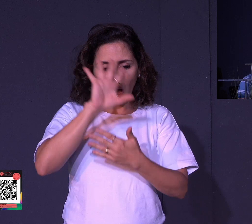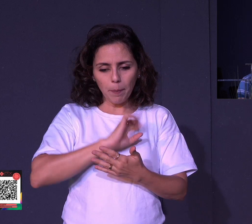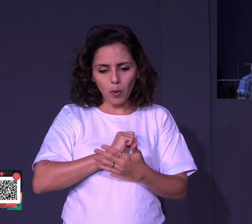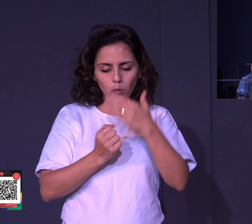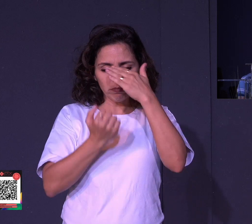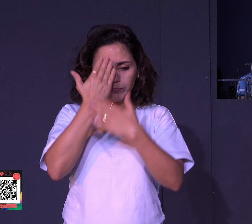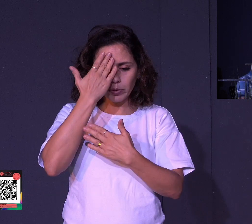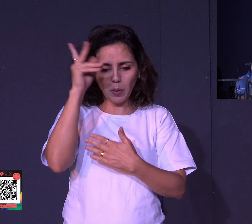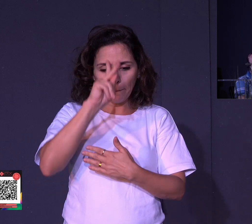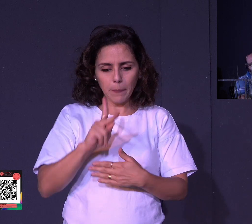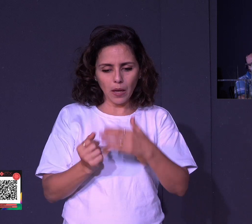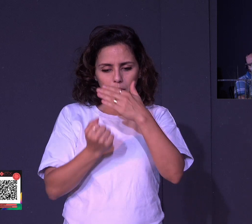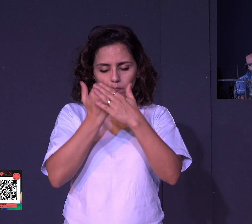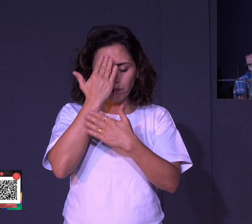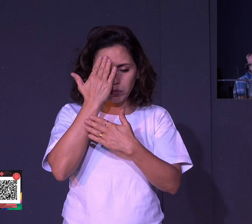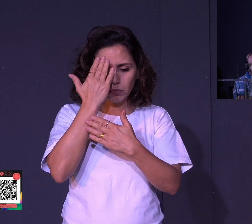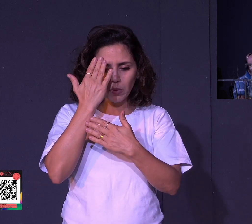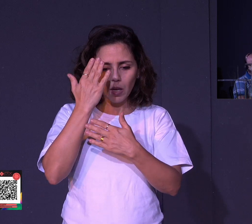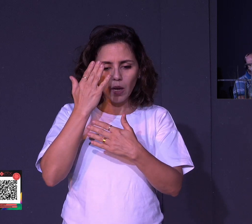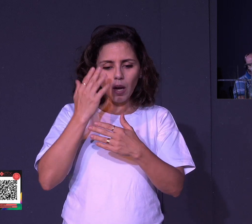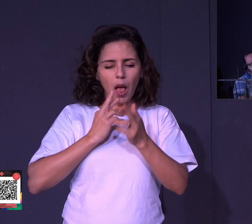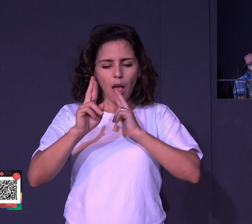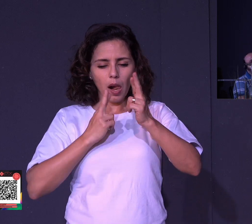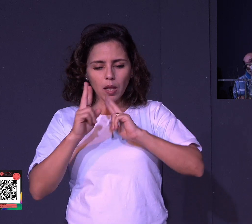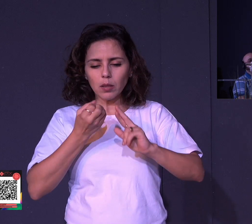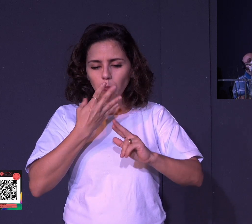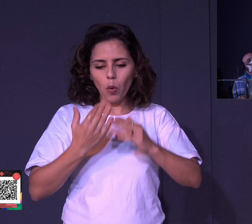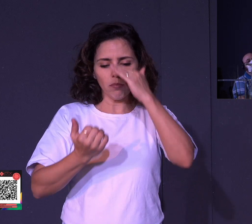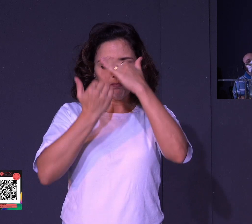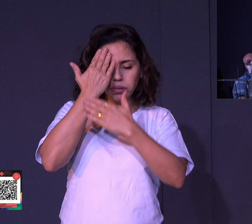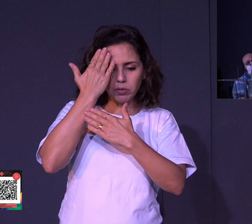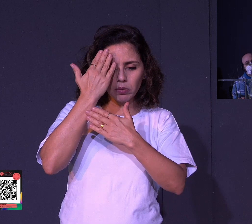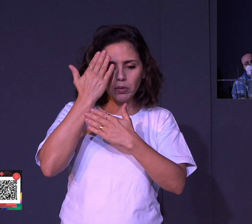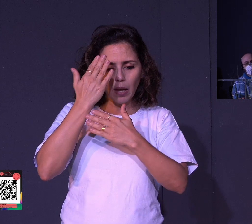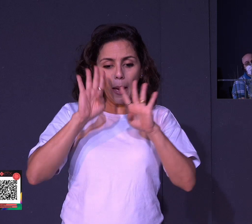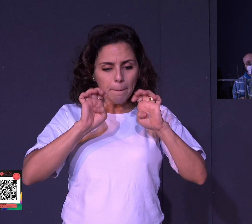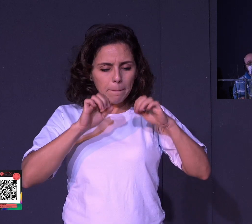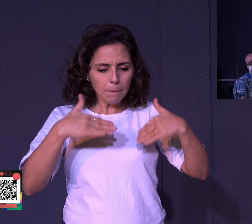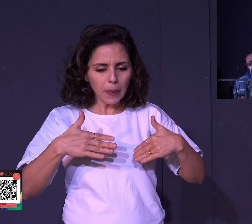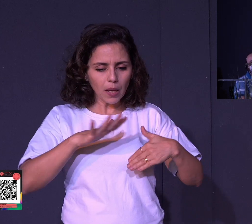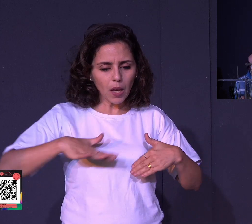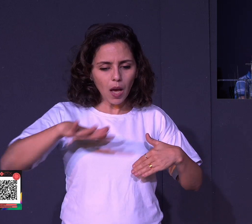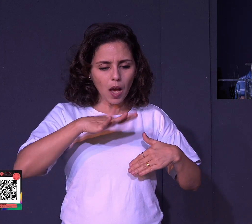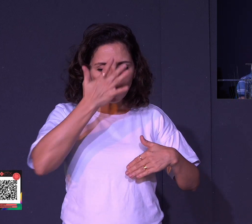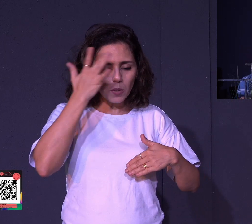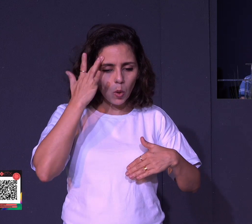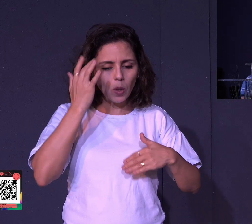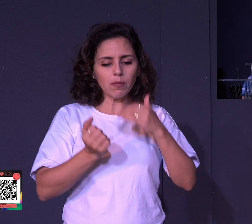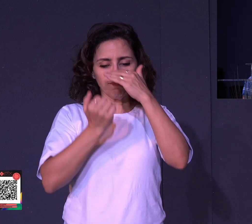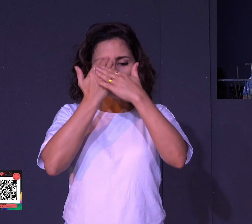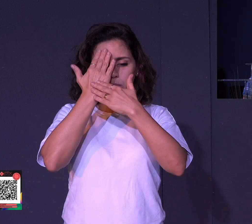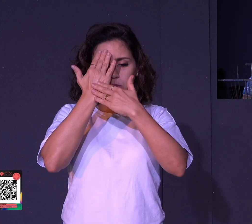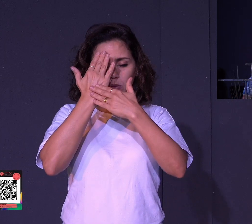São virtudes que proporcionam bênção a todos e não causa mal, prejuízo e